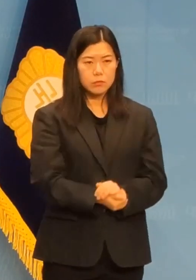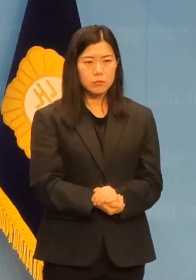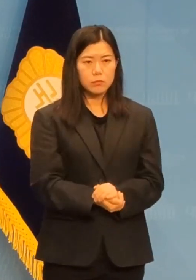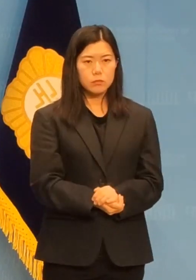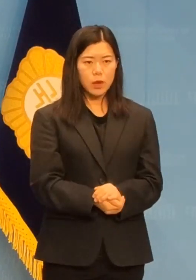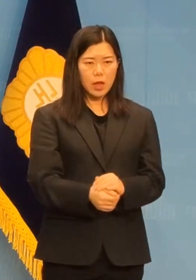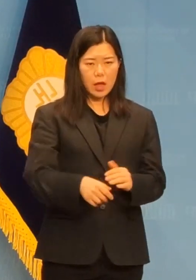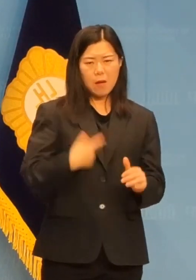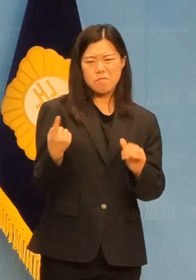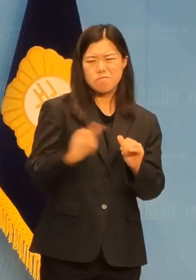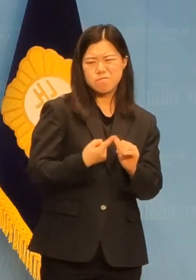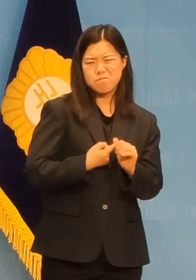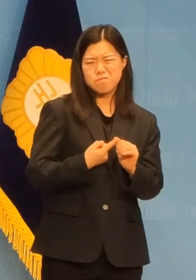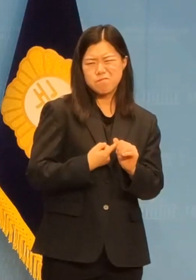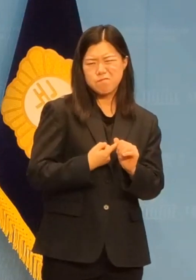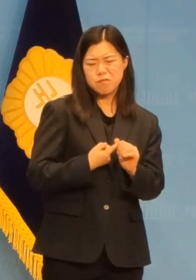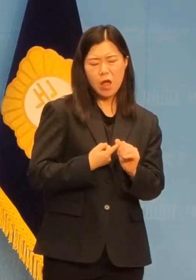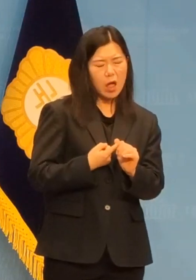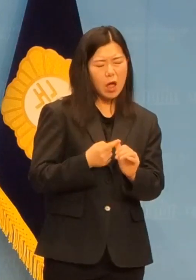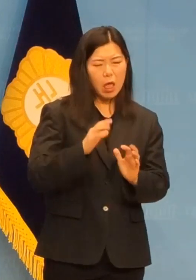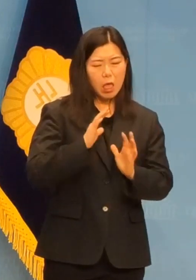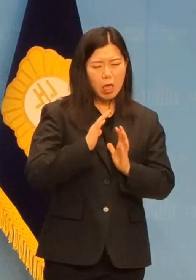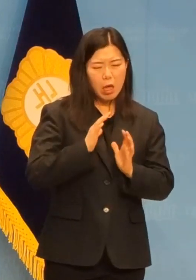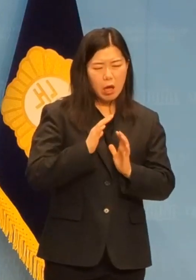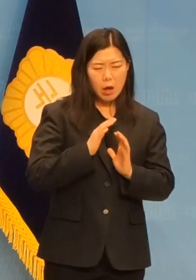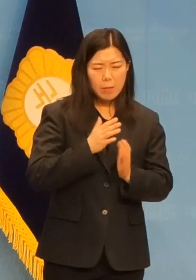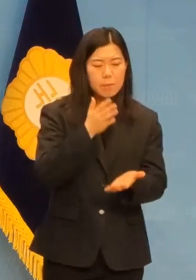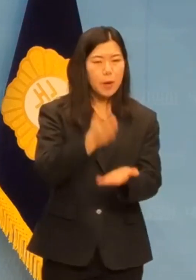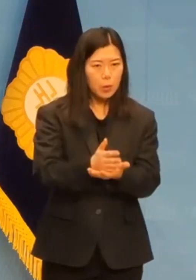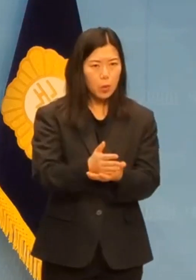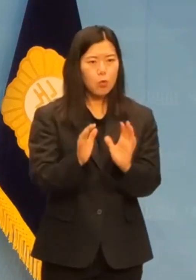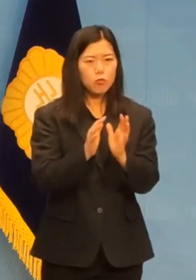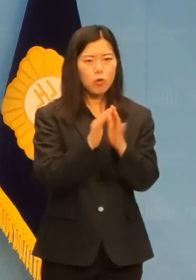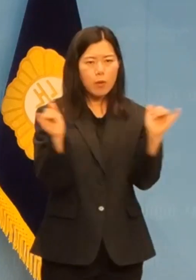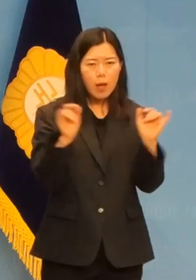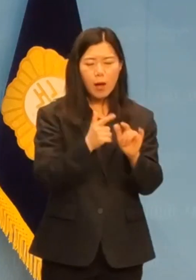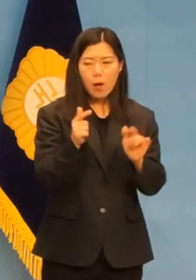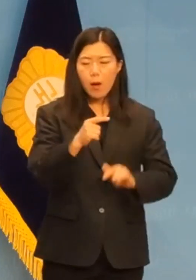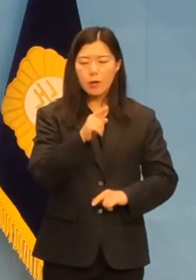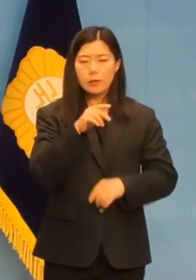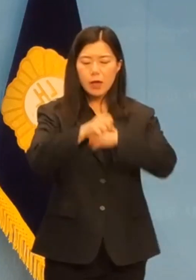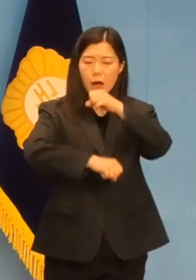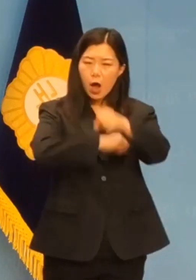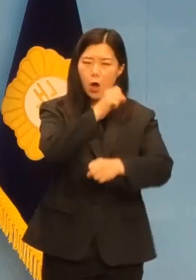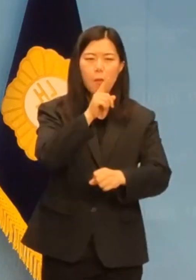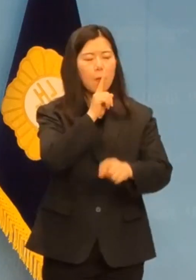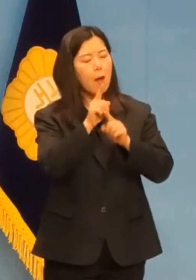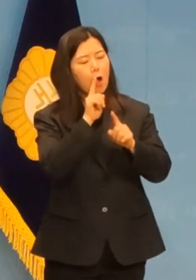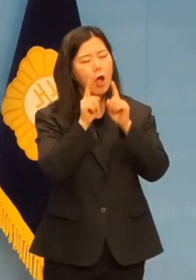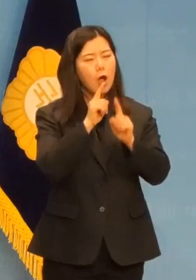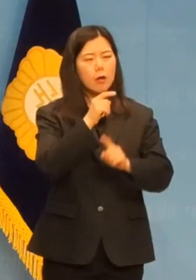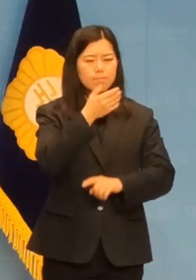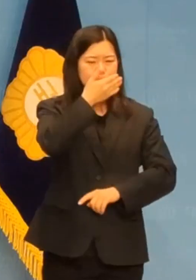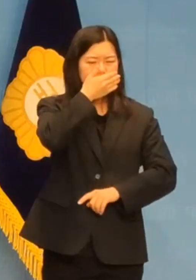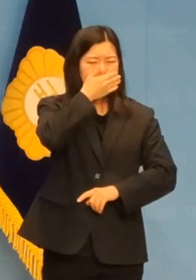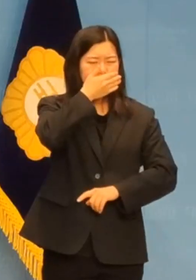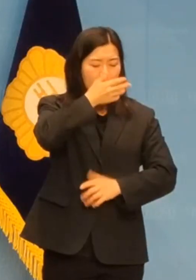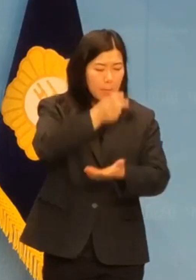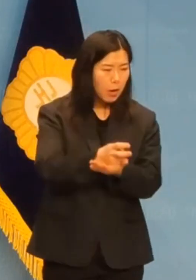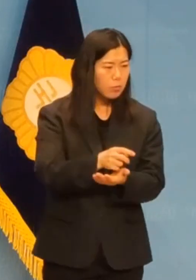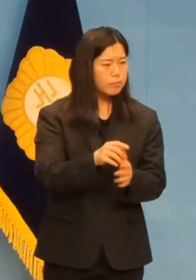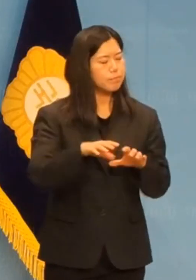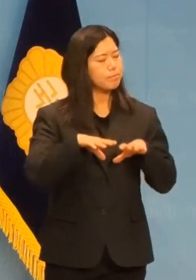비판을 두려워하는 자유로운 국민 여론을 틀어막는 시대착오적 입법을